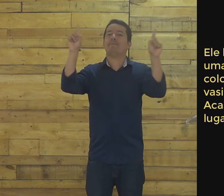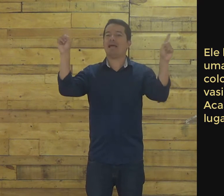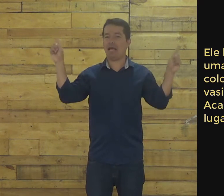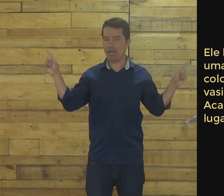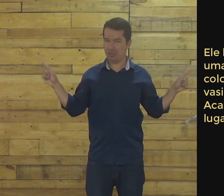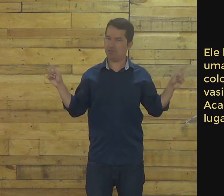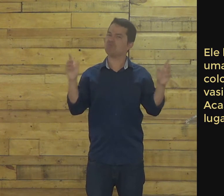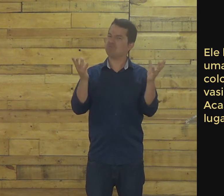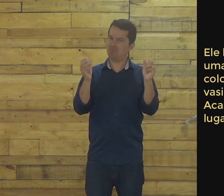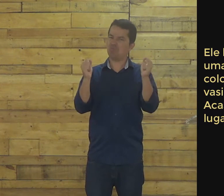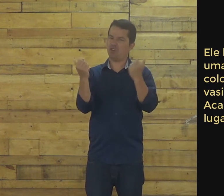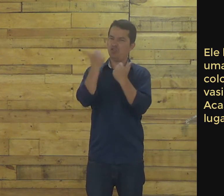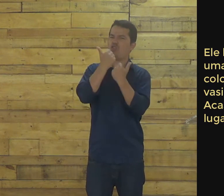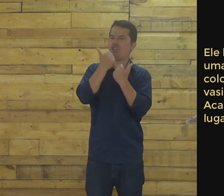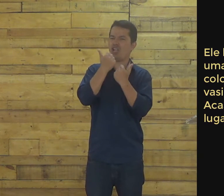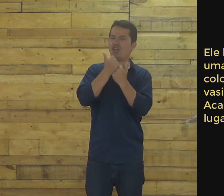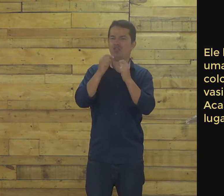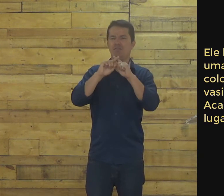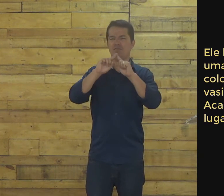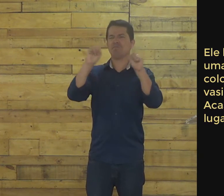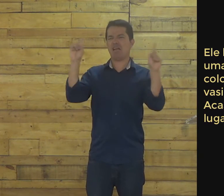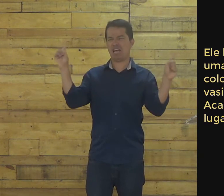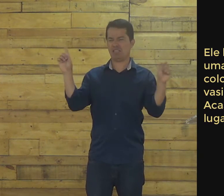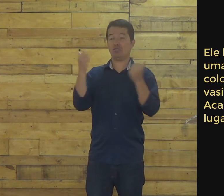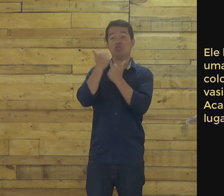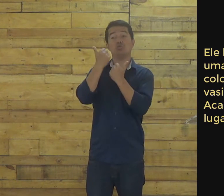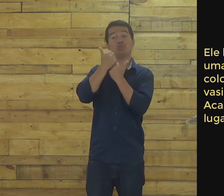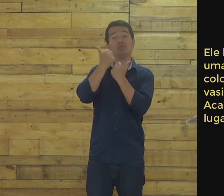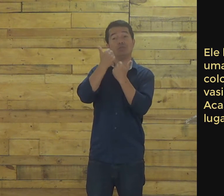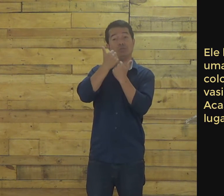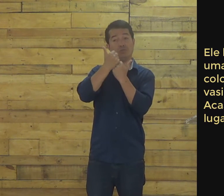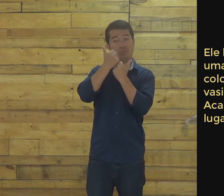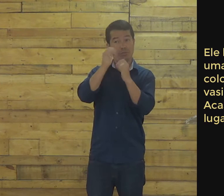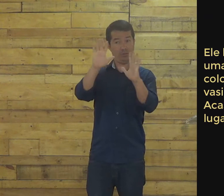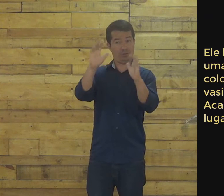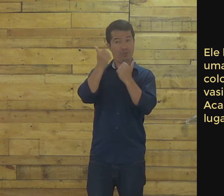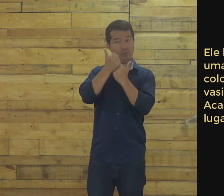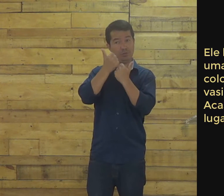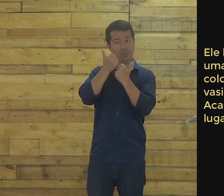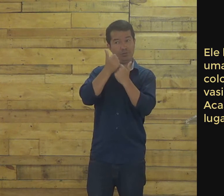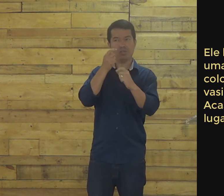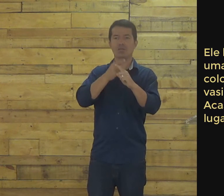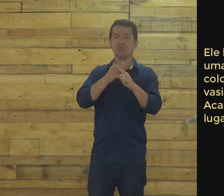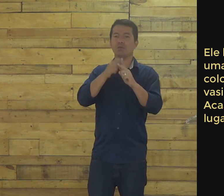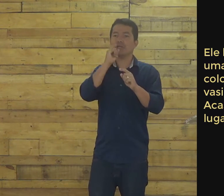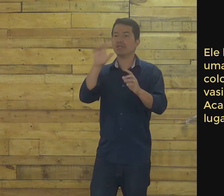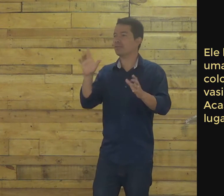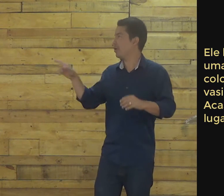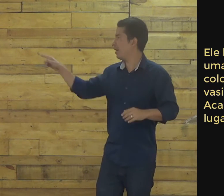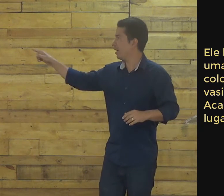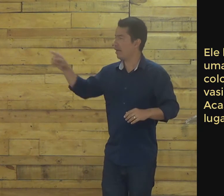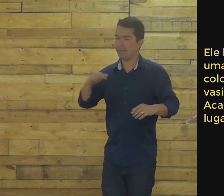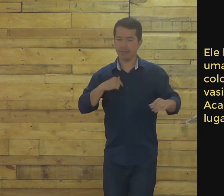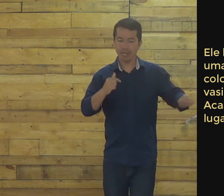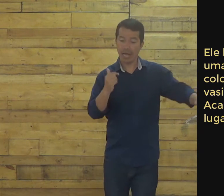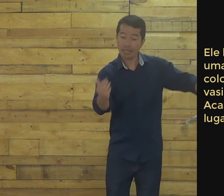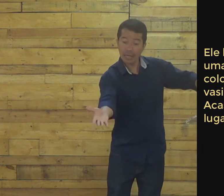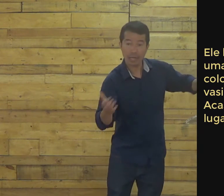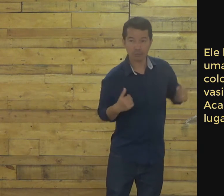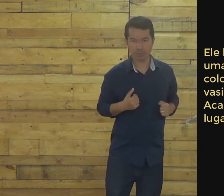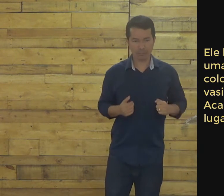Vamos colocar um mas. É, vai ficar legal. Vamos substituir o acaso pelo mas.